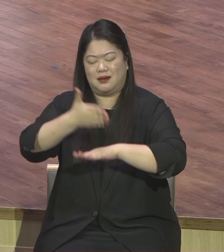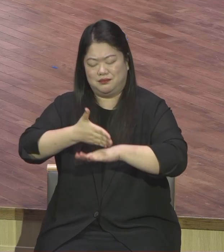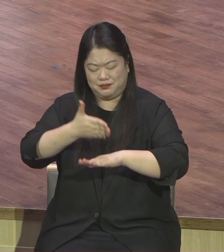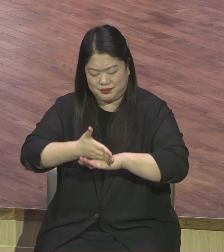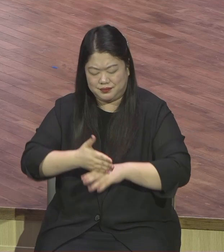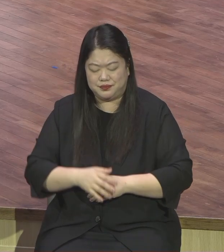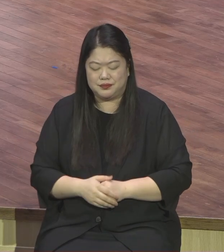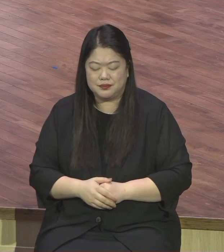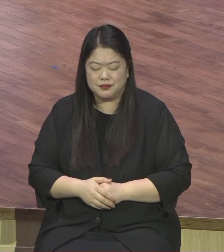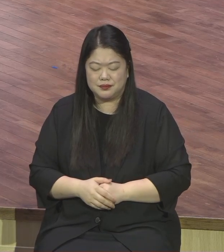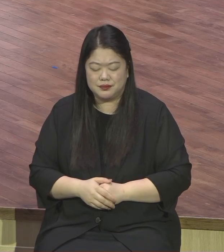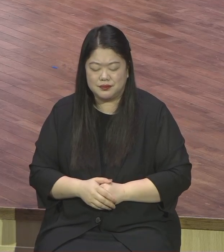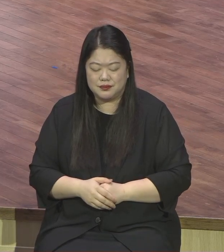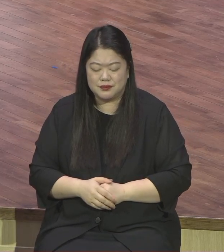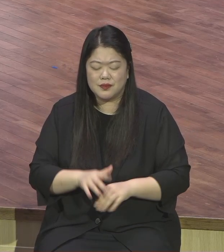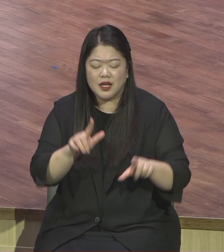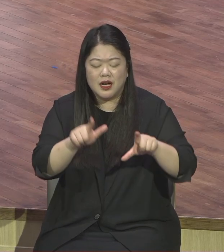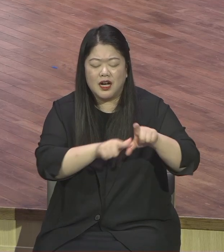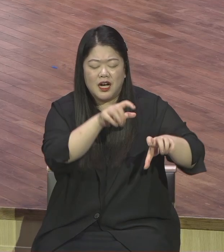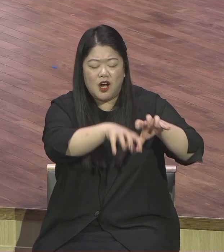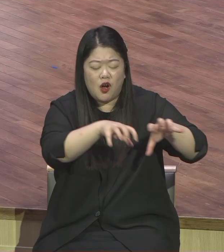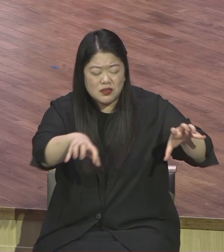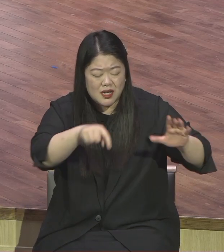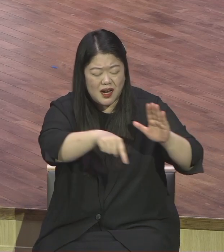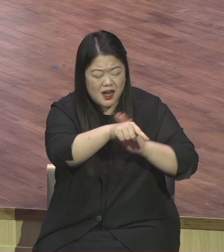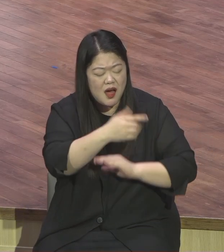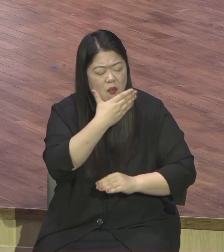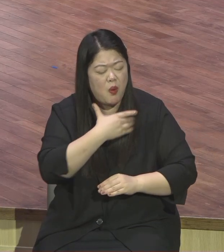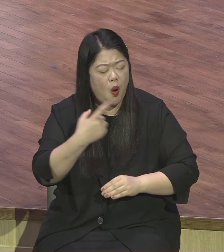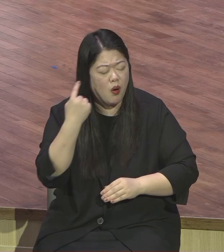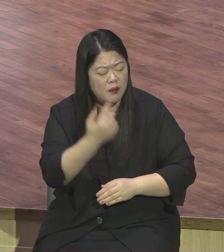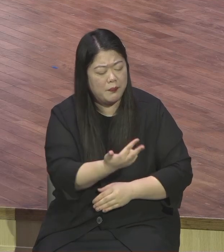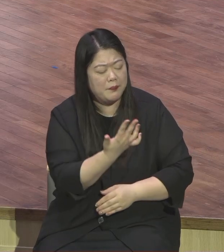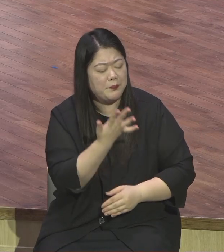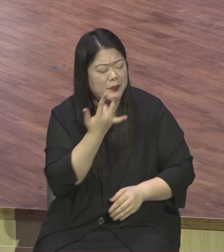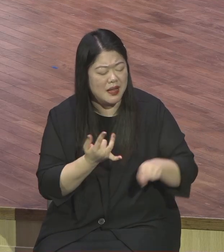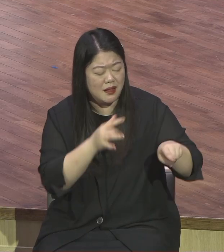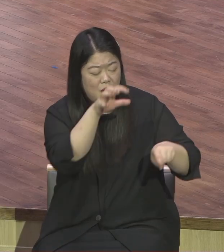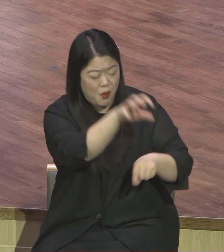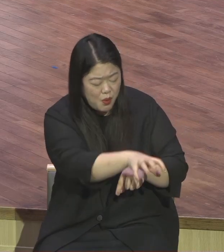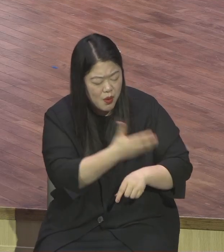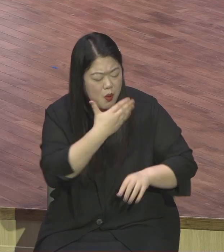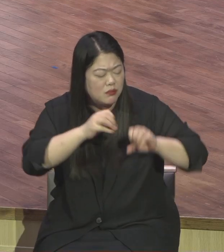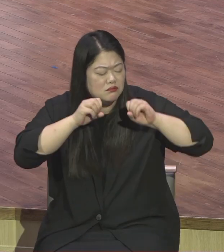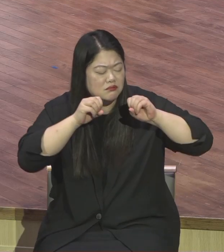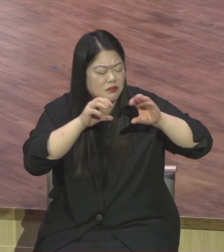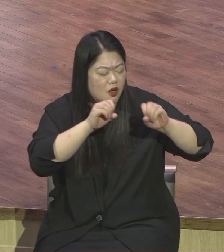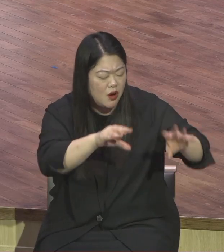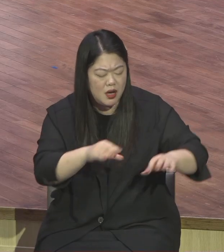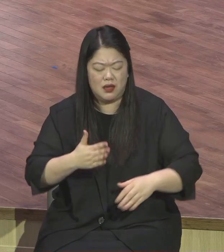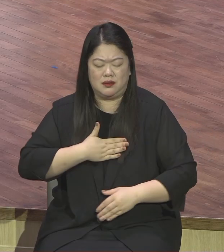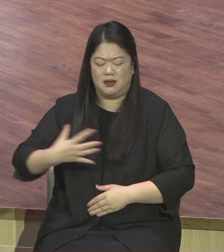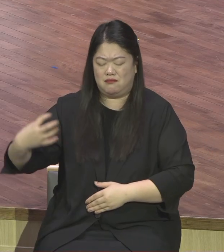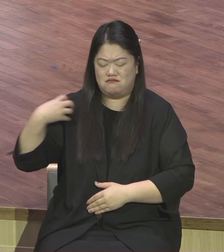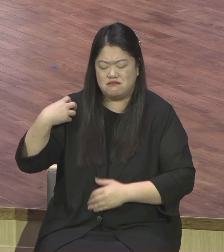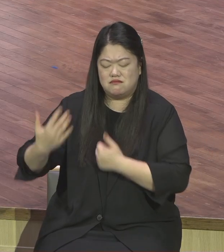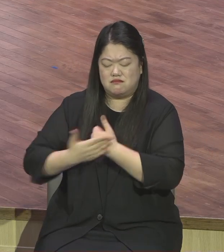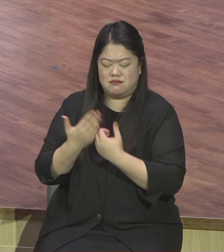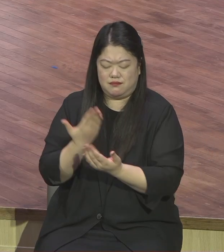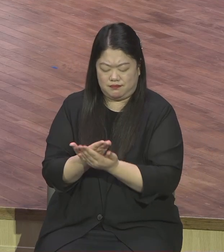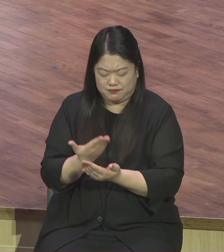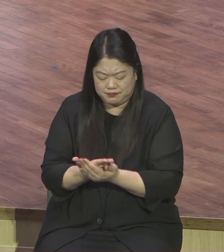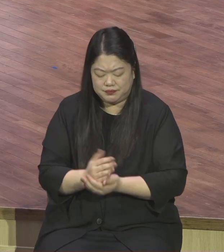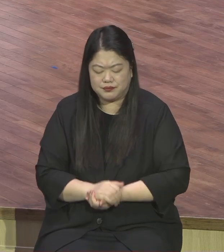우리 현장에서 이 복음 증거하는 전도사들이 되게 도와주옵소서. 여러 가지 문제가 있습니다.